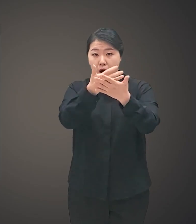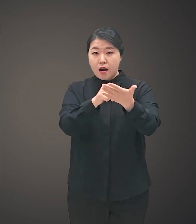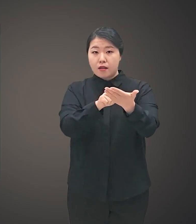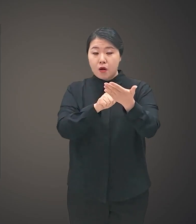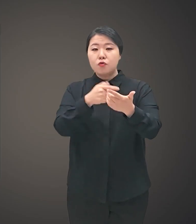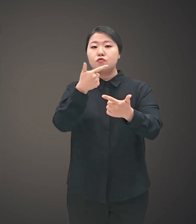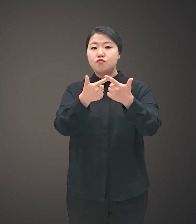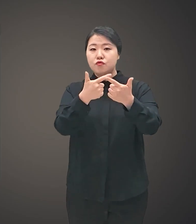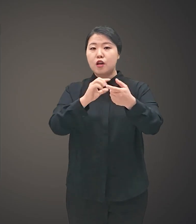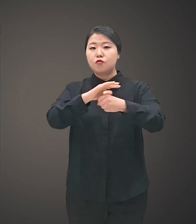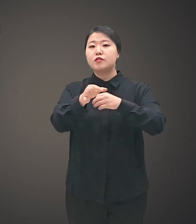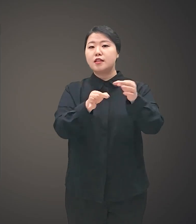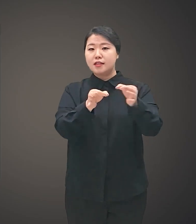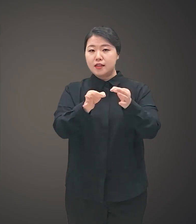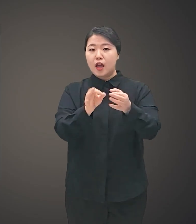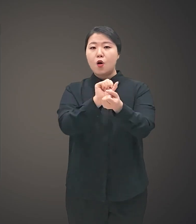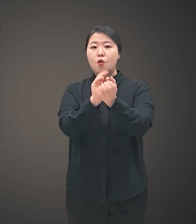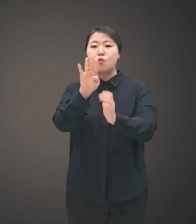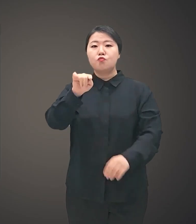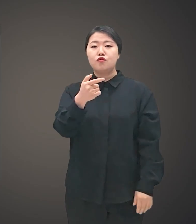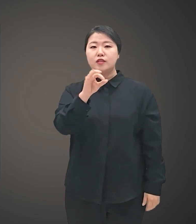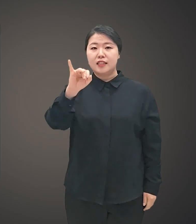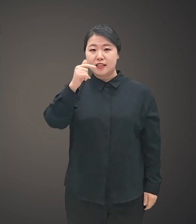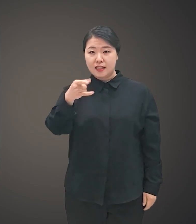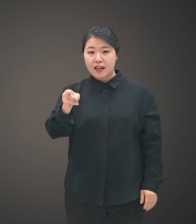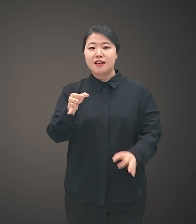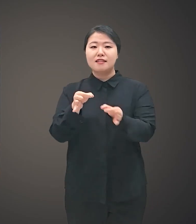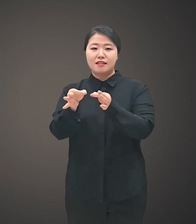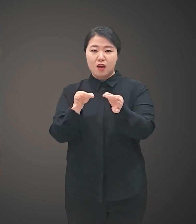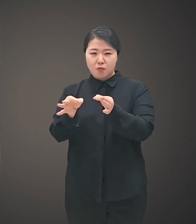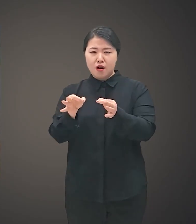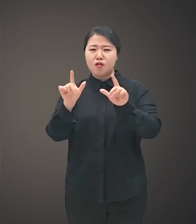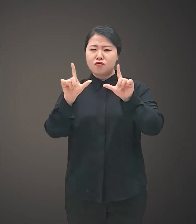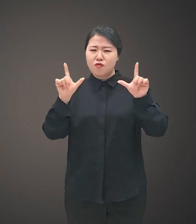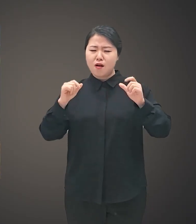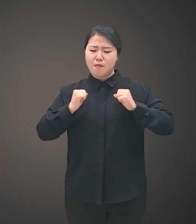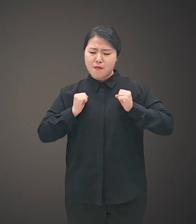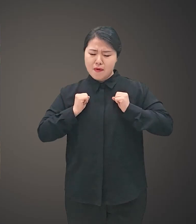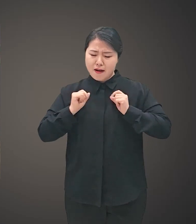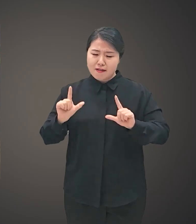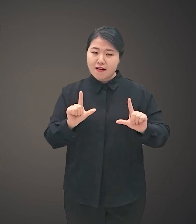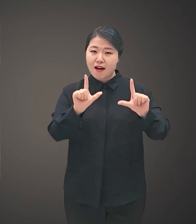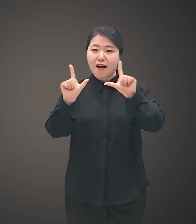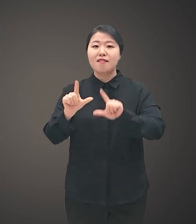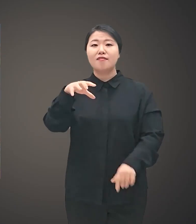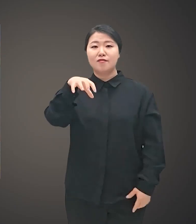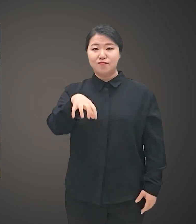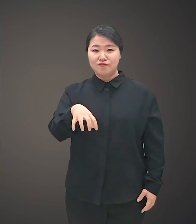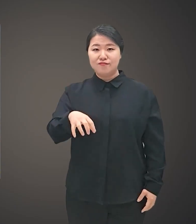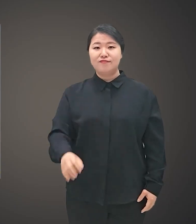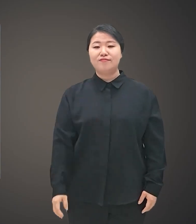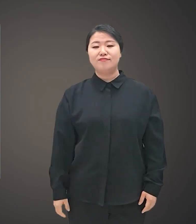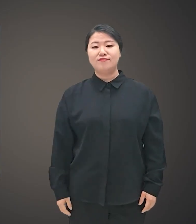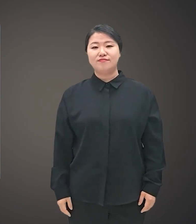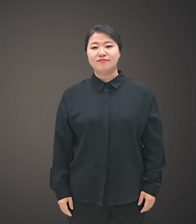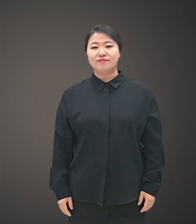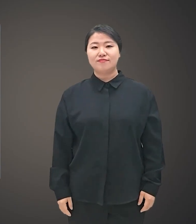국제시장에 곧분일의 상점은 영화 주인공이 고군분투했던 현장이기도 하지요.